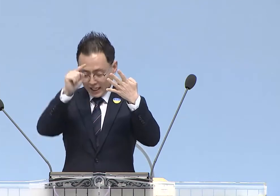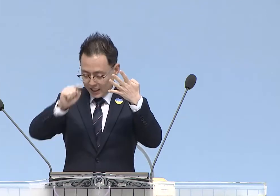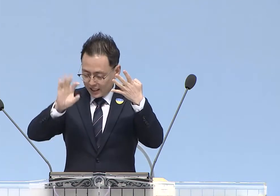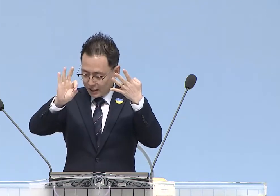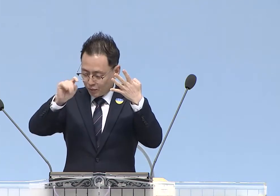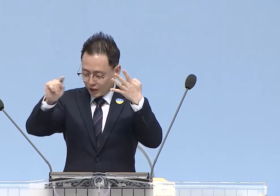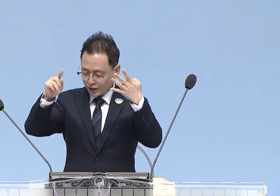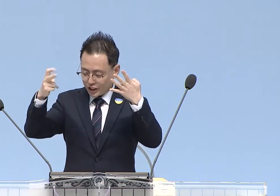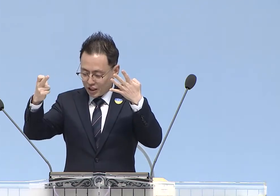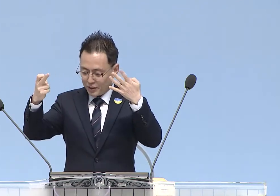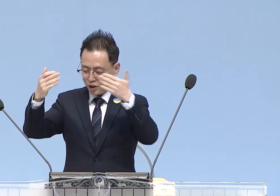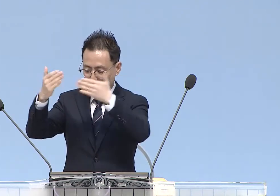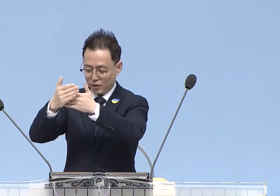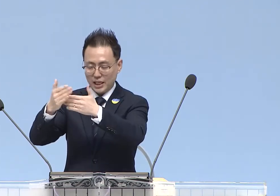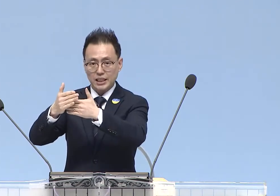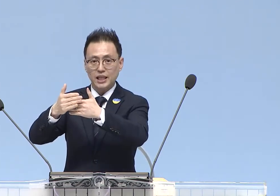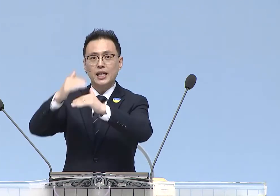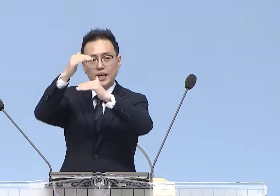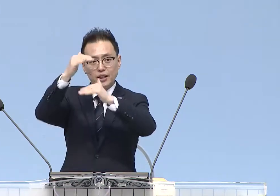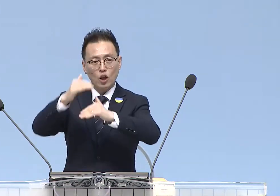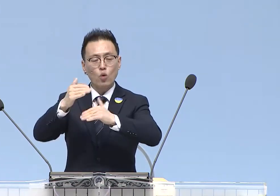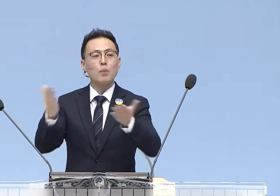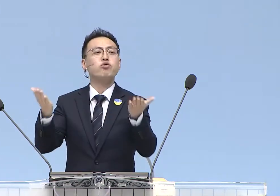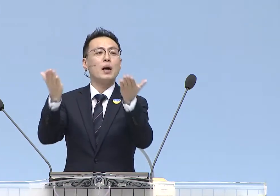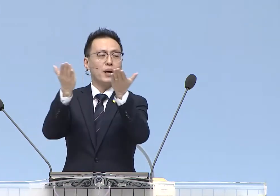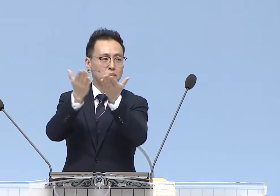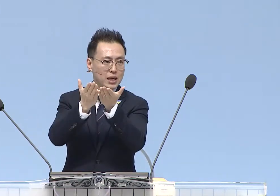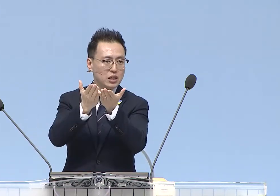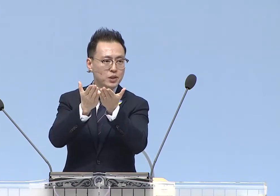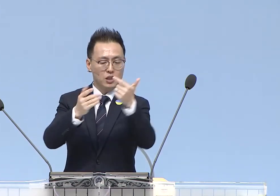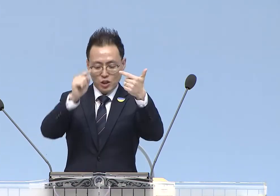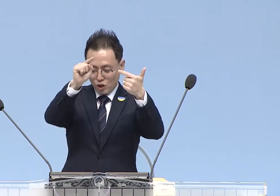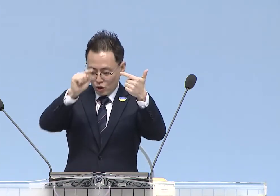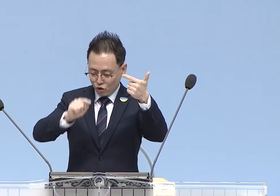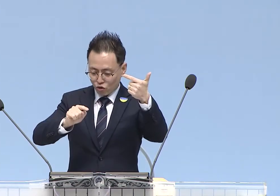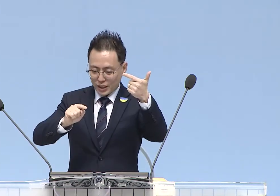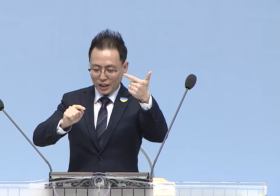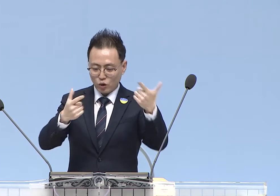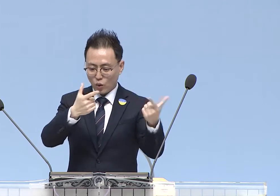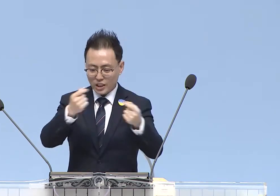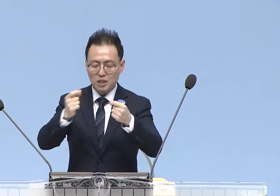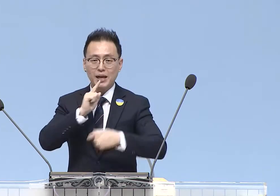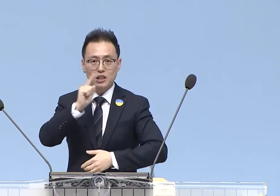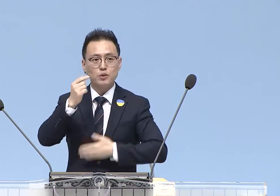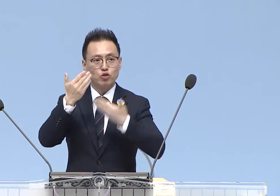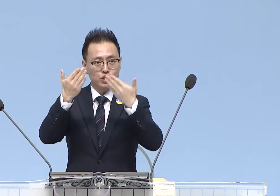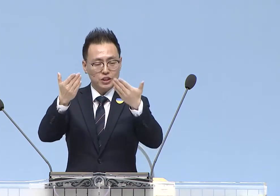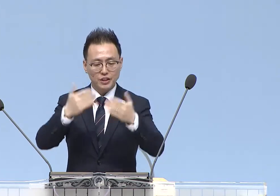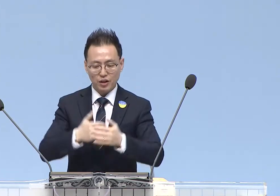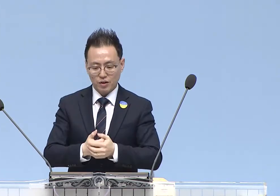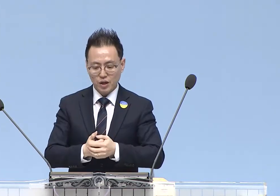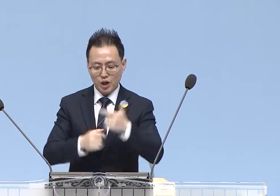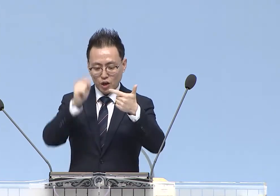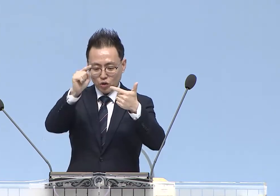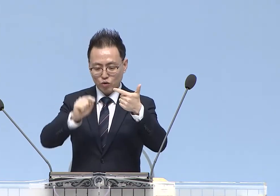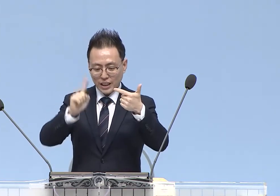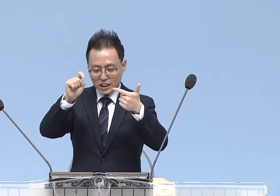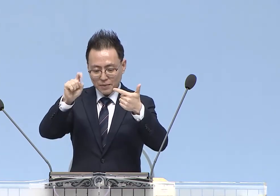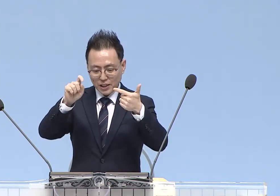64장 10절에서 12절 부분까지 내용과 부합하는 말씀을 6장에서 똑같이 말씀을 주시는데요. 6장